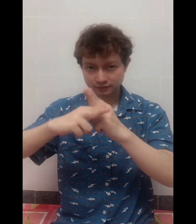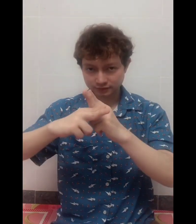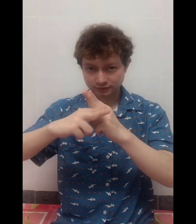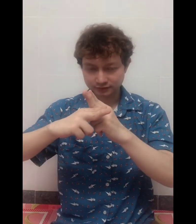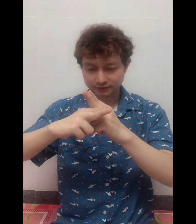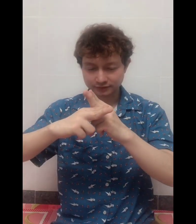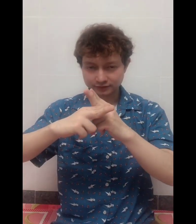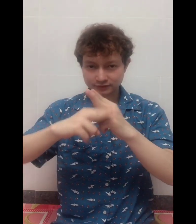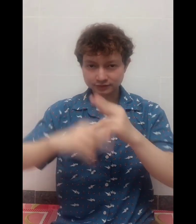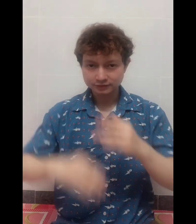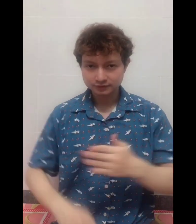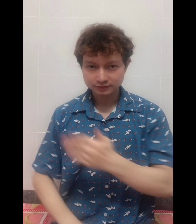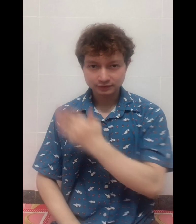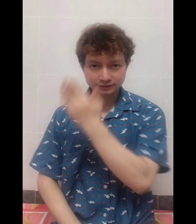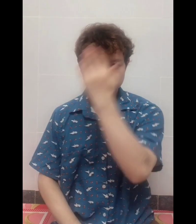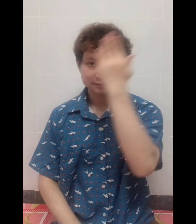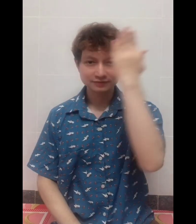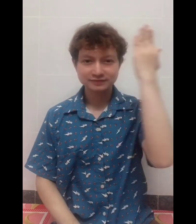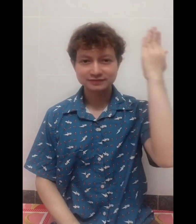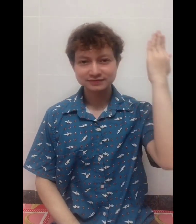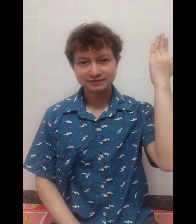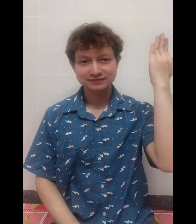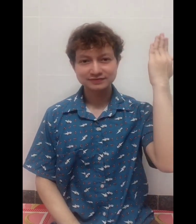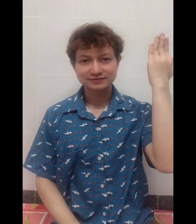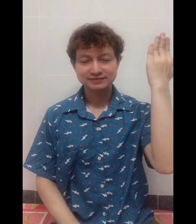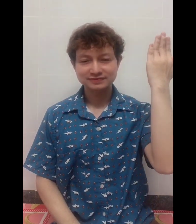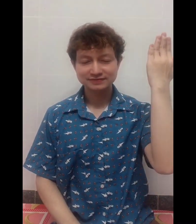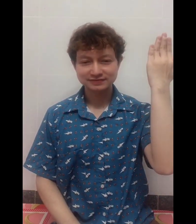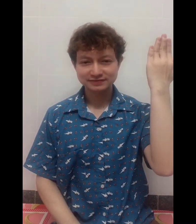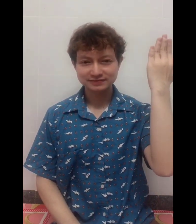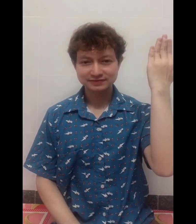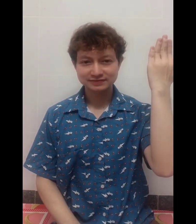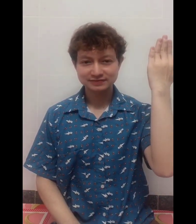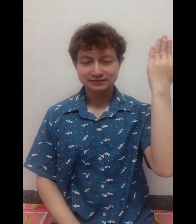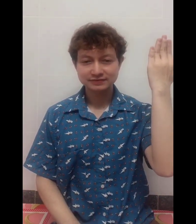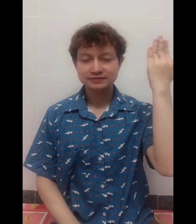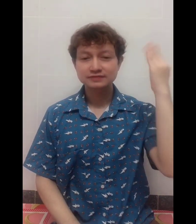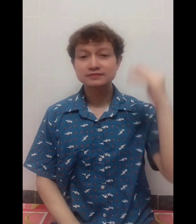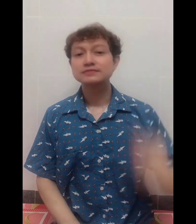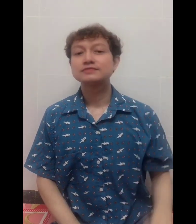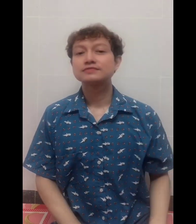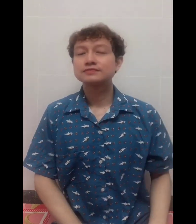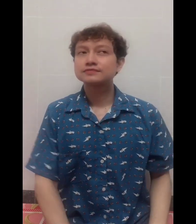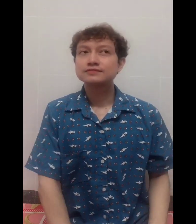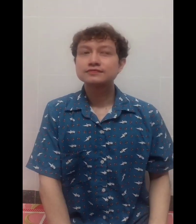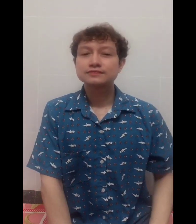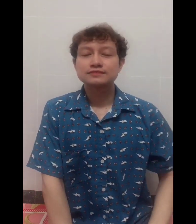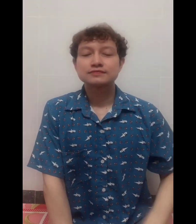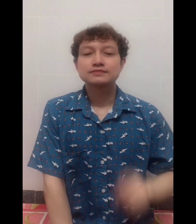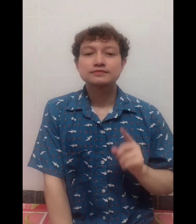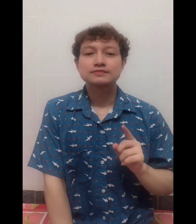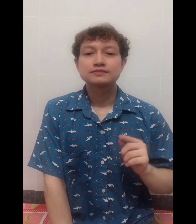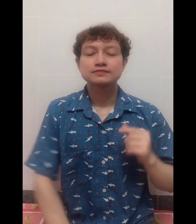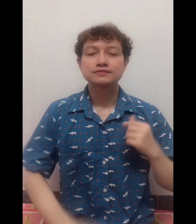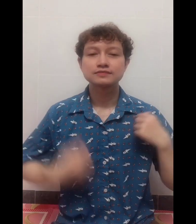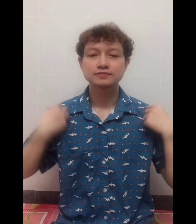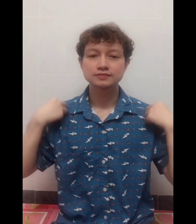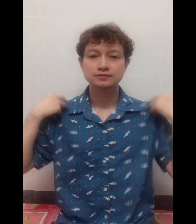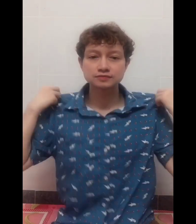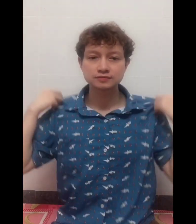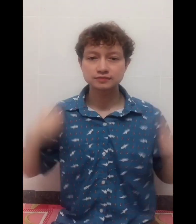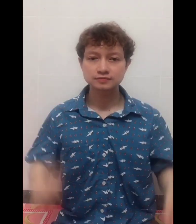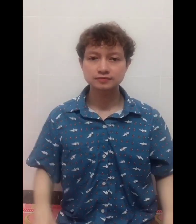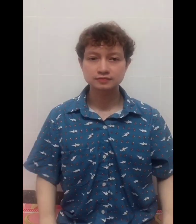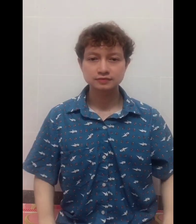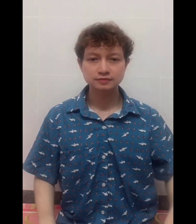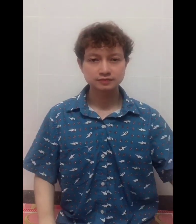là tên của tôi là Thiên, Sky trong tiếng Anh. Và câu tiếp theo có thể là một